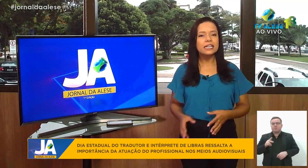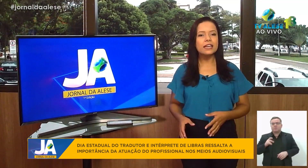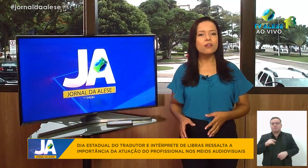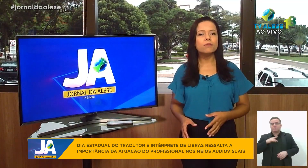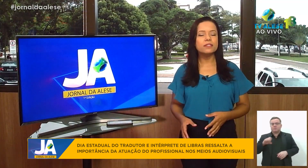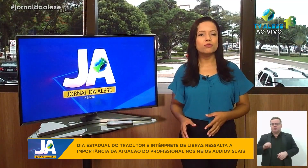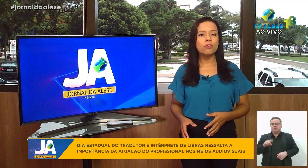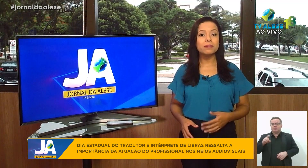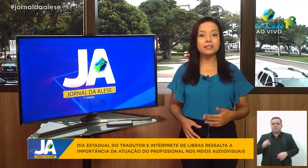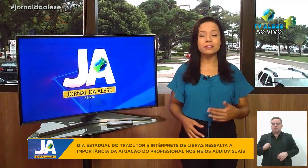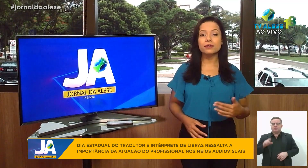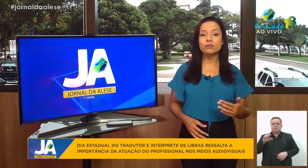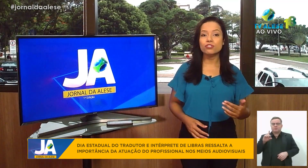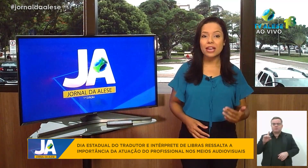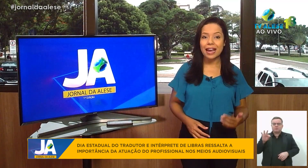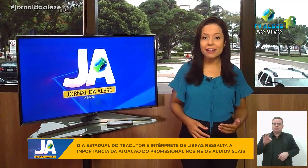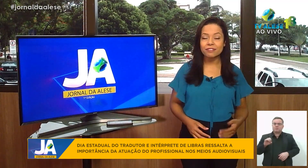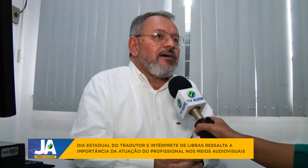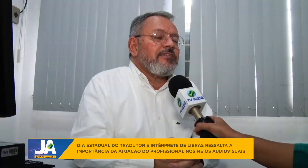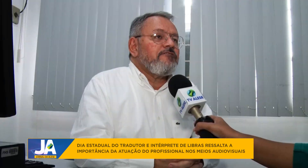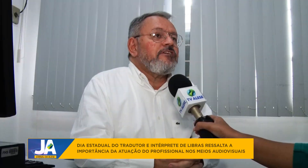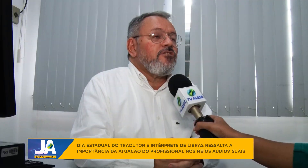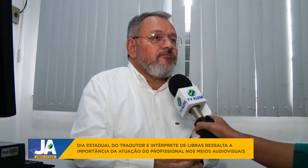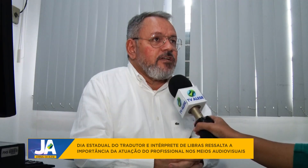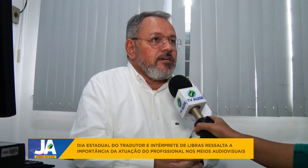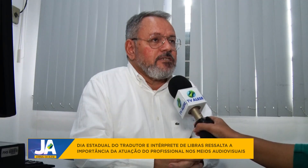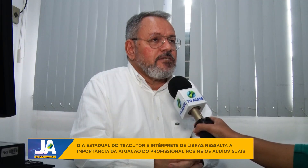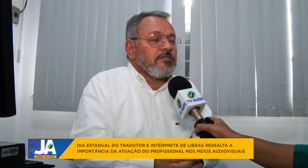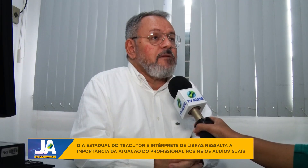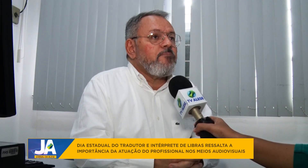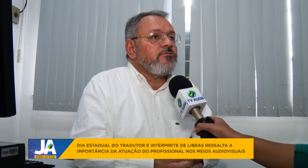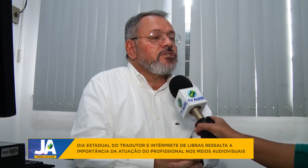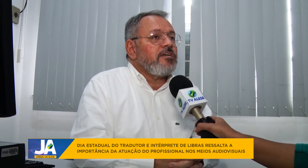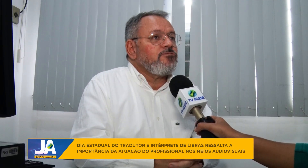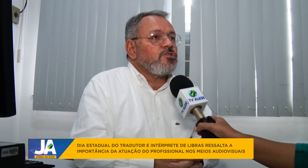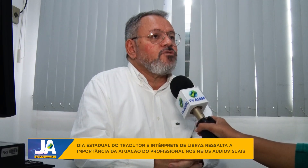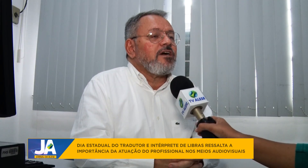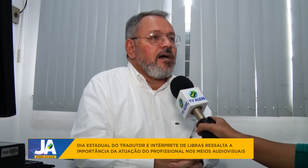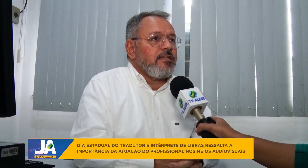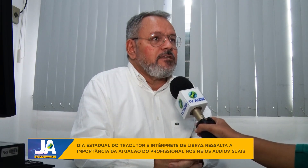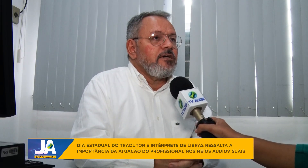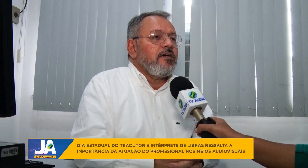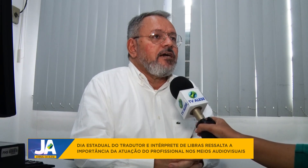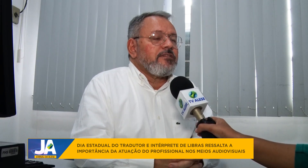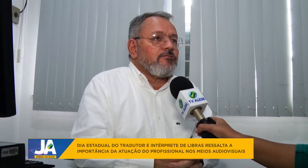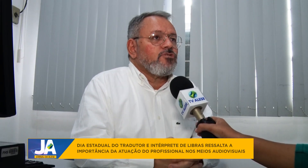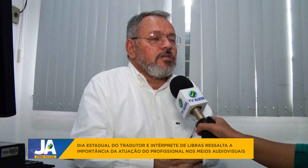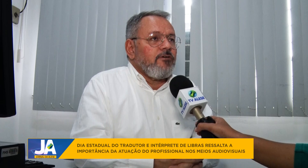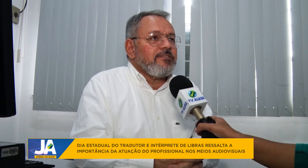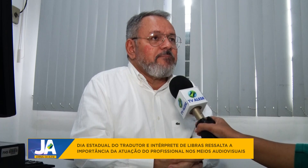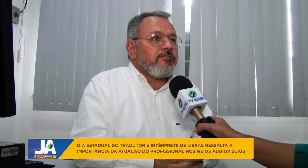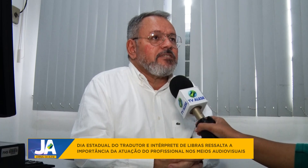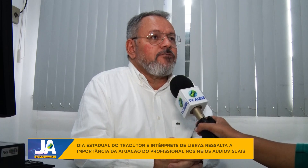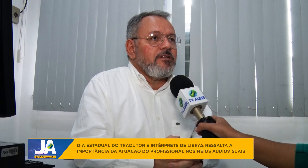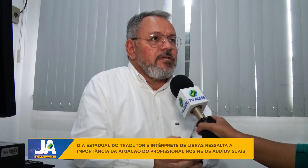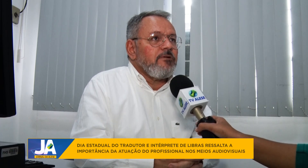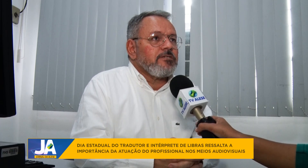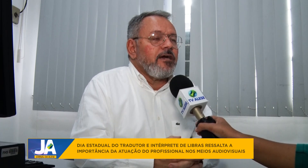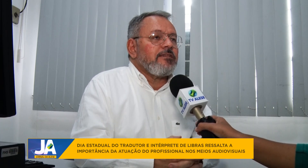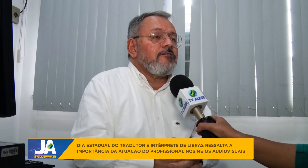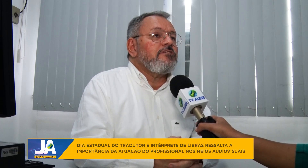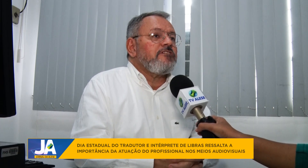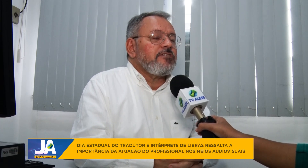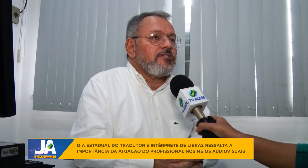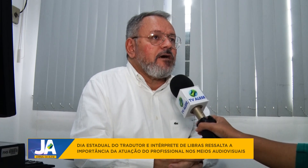libras em toda a sua programação. A TV que oferece 100% de sua grade, a tradução, a interpretação em